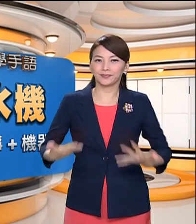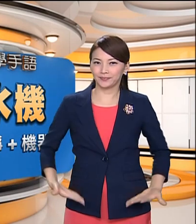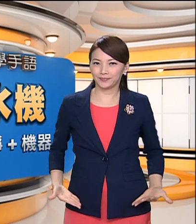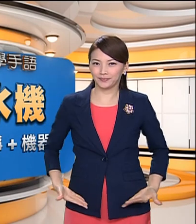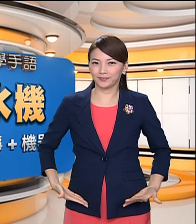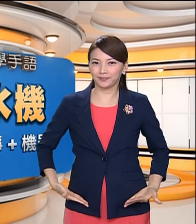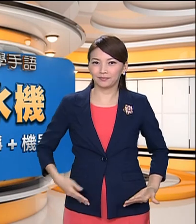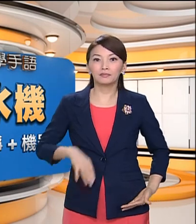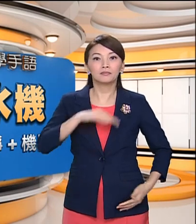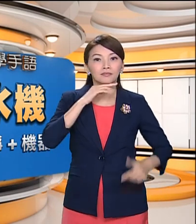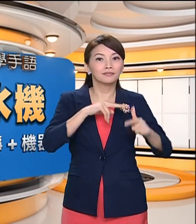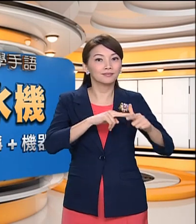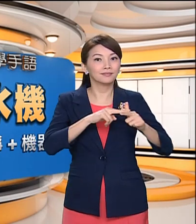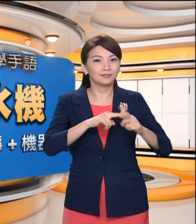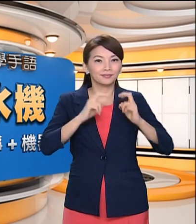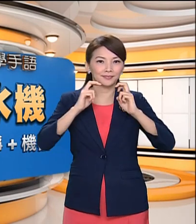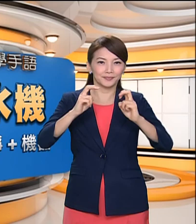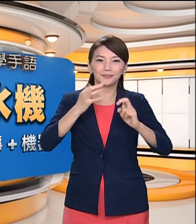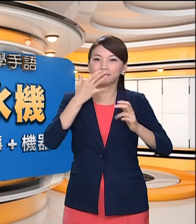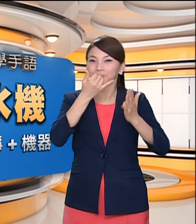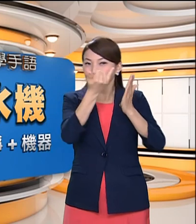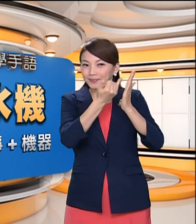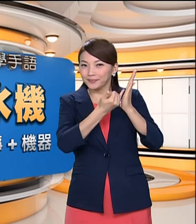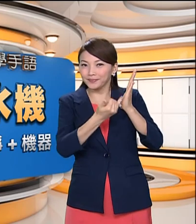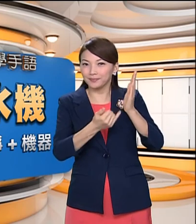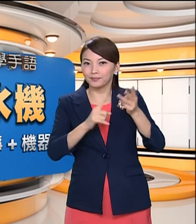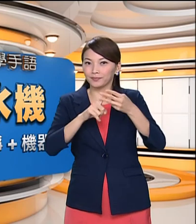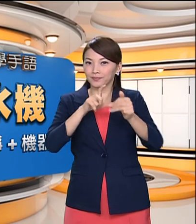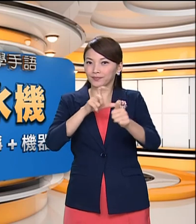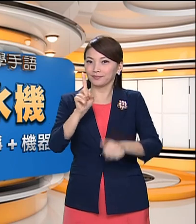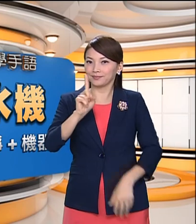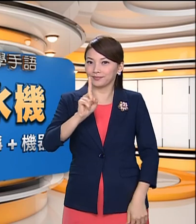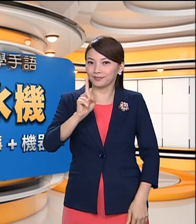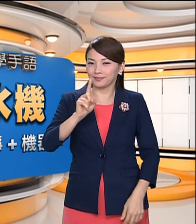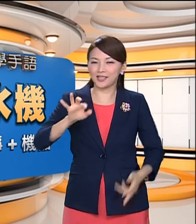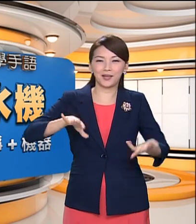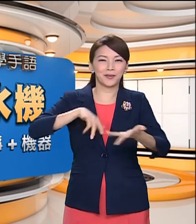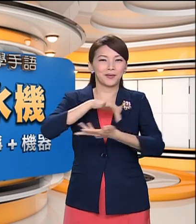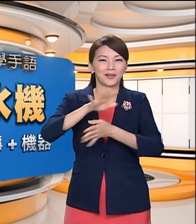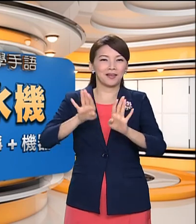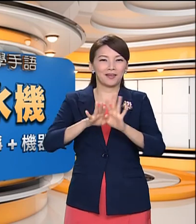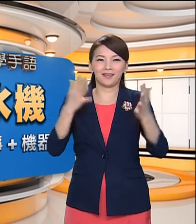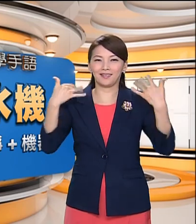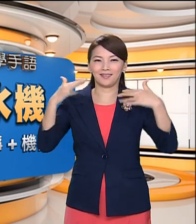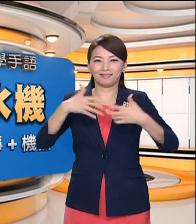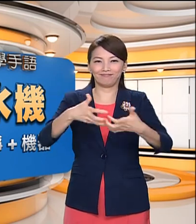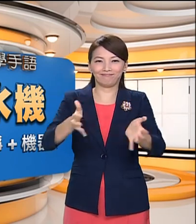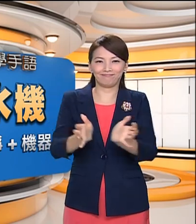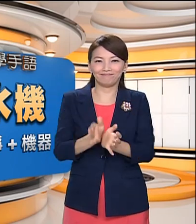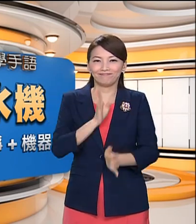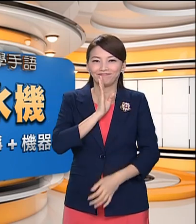手语，我们休息一下，稍后要带您一起去看看以云门舞集为主题的捷运彩绘列